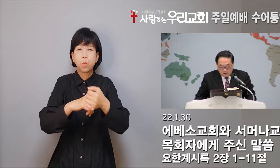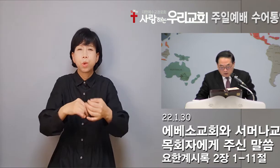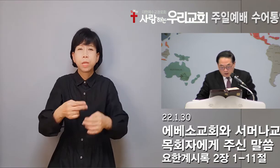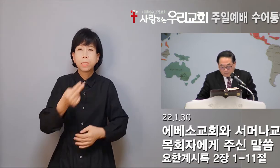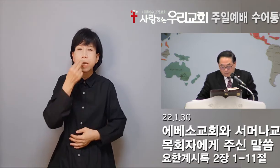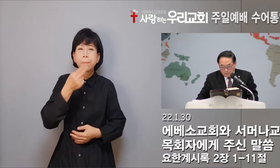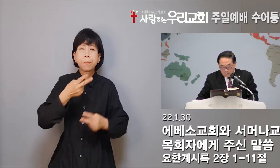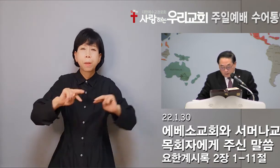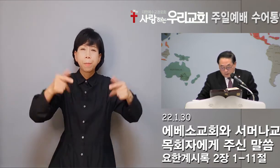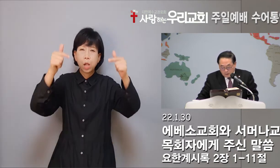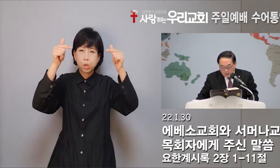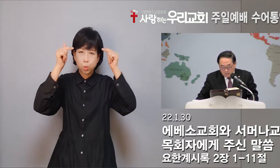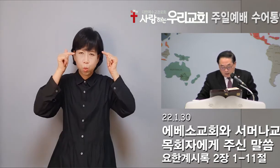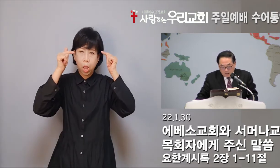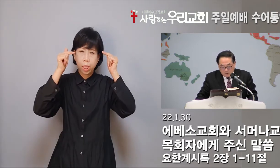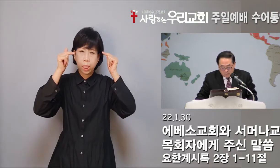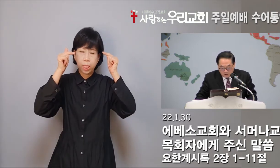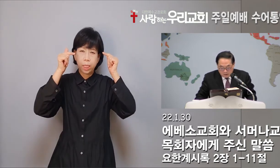생명의